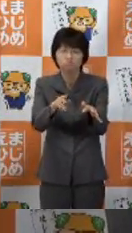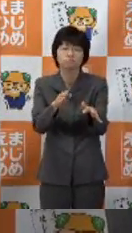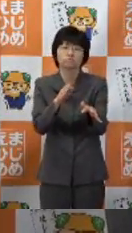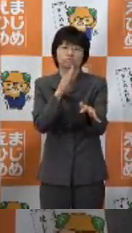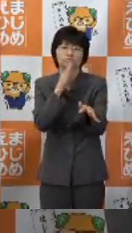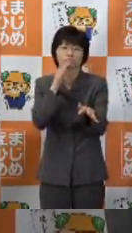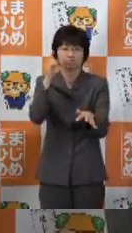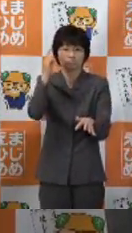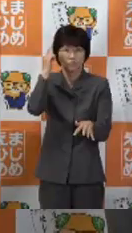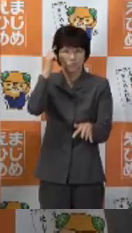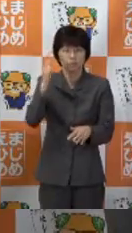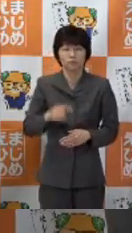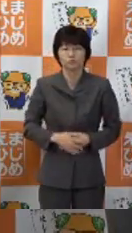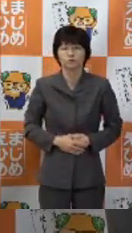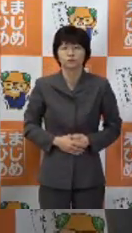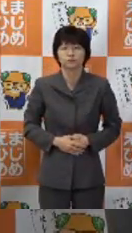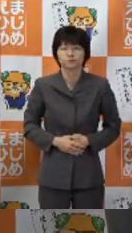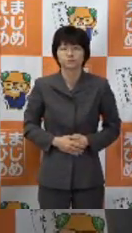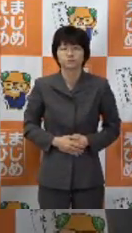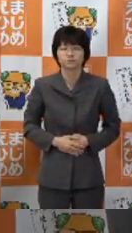グランド本当になろう